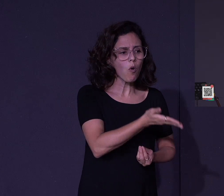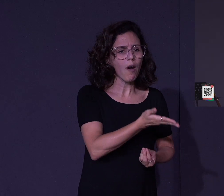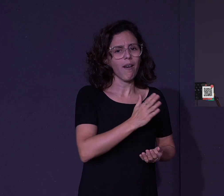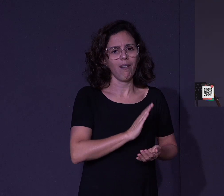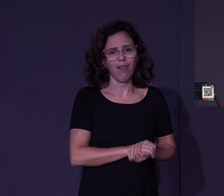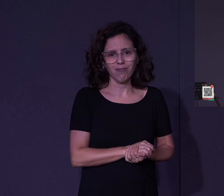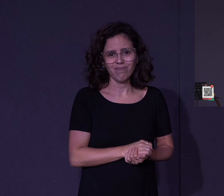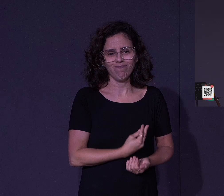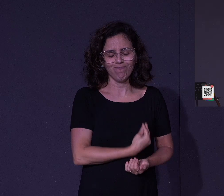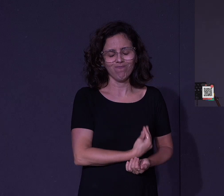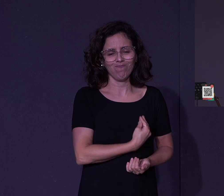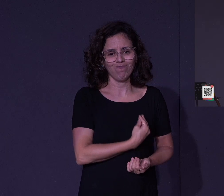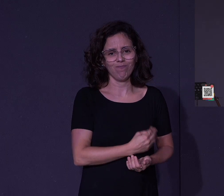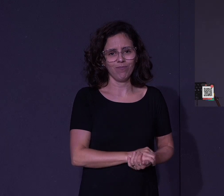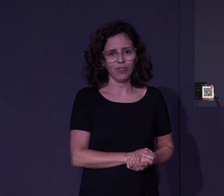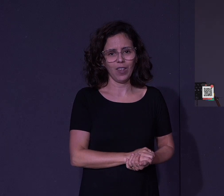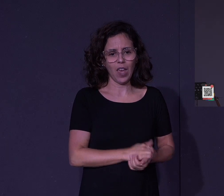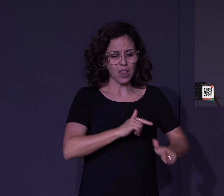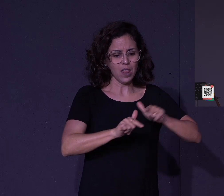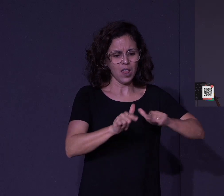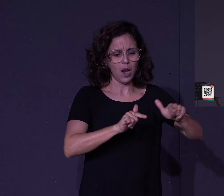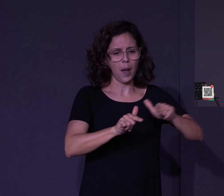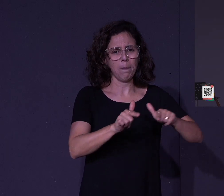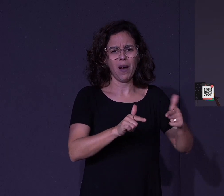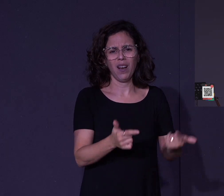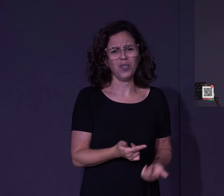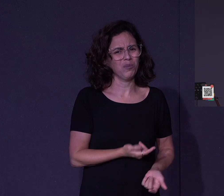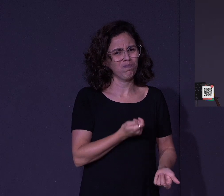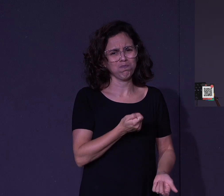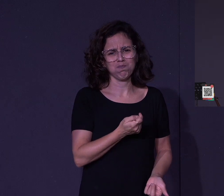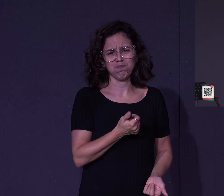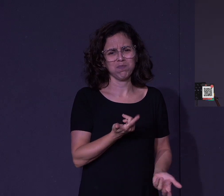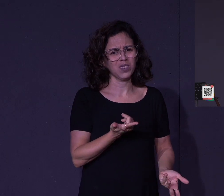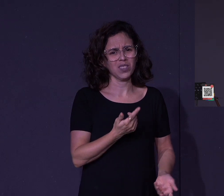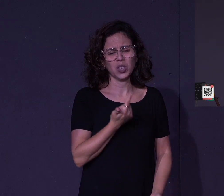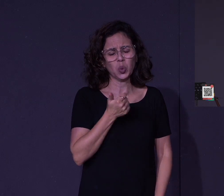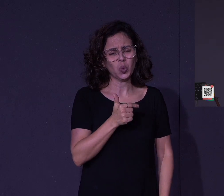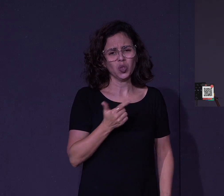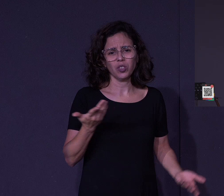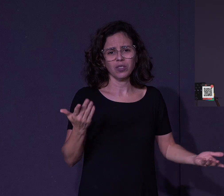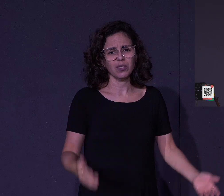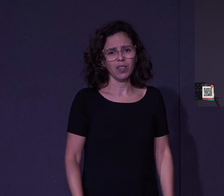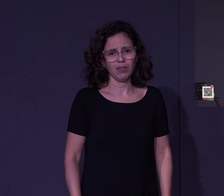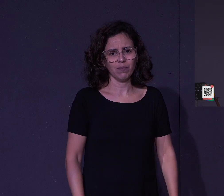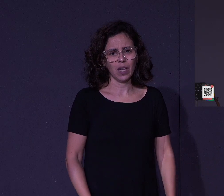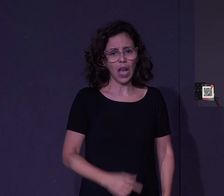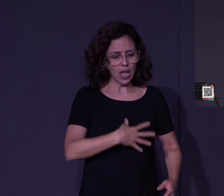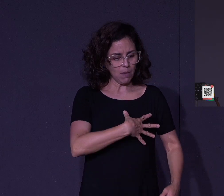tempo pouquíssimas oportunidades para as mulheres. E mais, sua linhagem iria